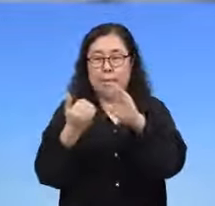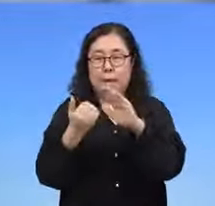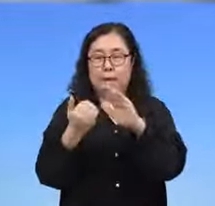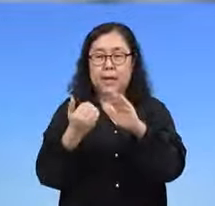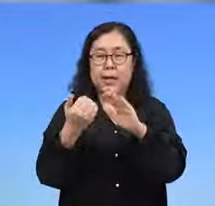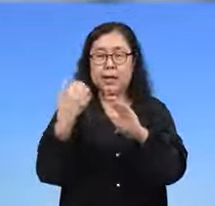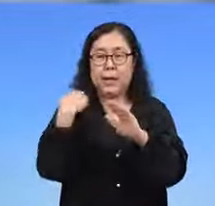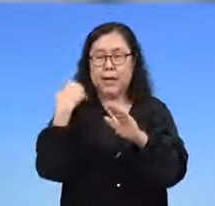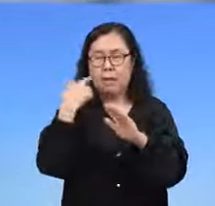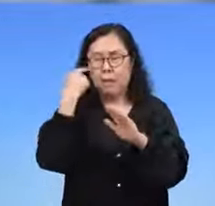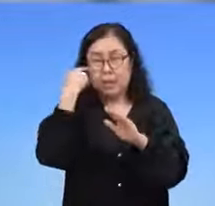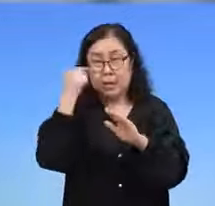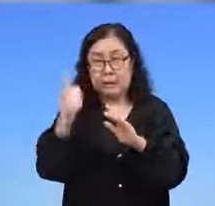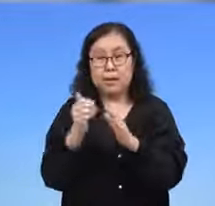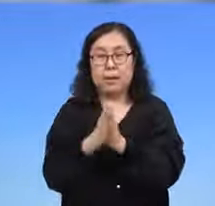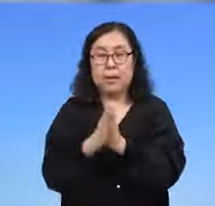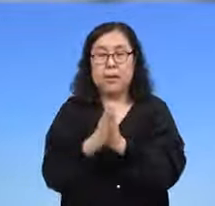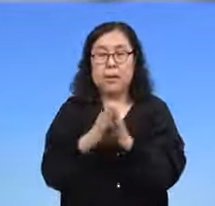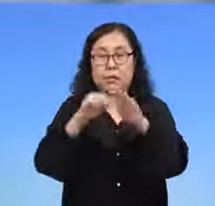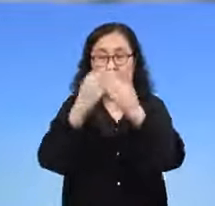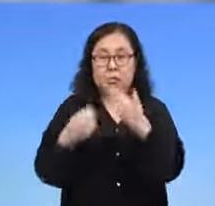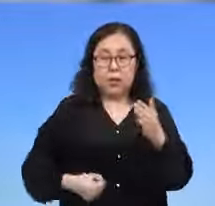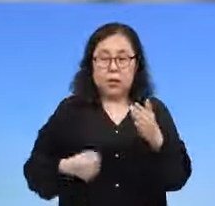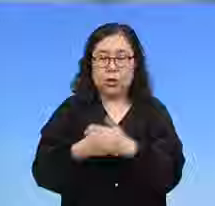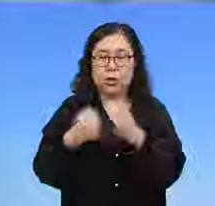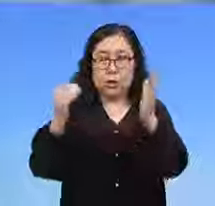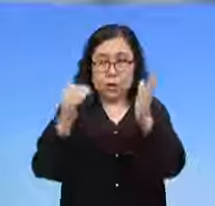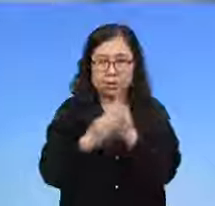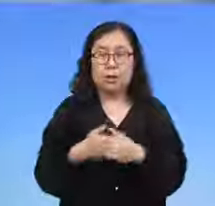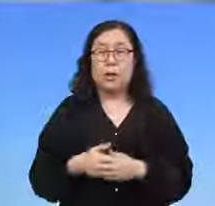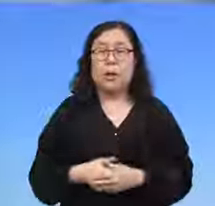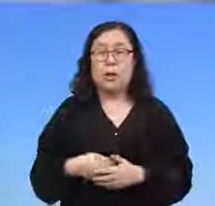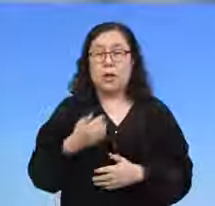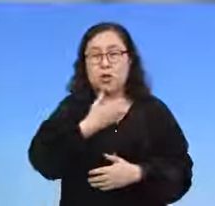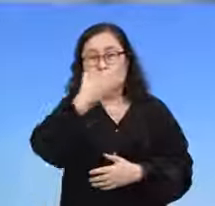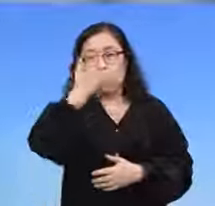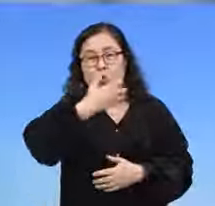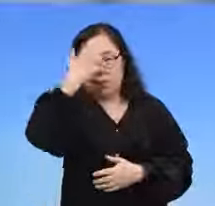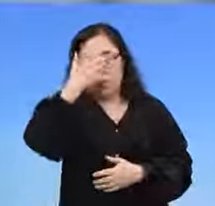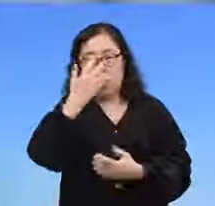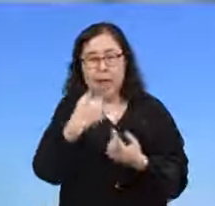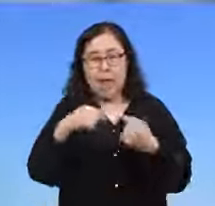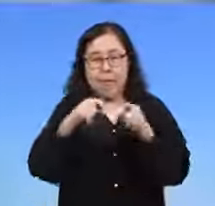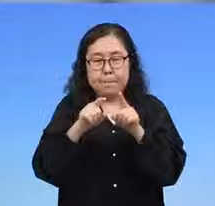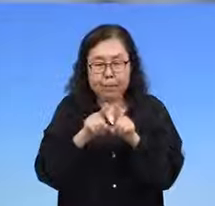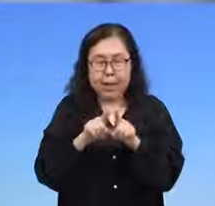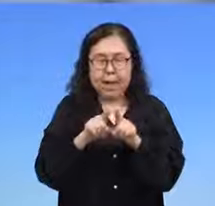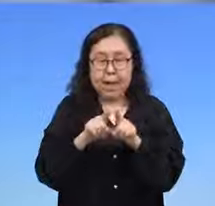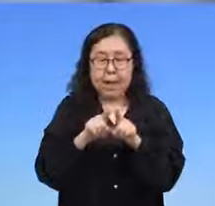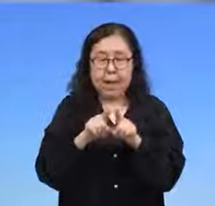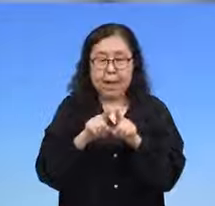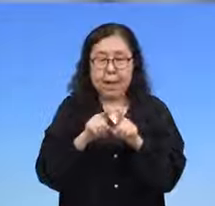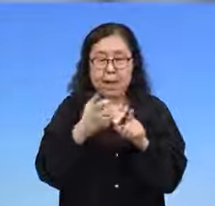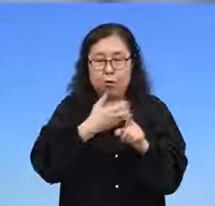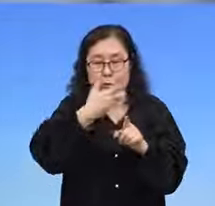됐거든요. 왜 아직 안 밝히는지 아십니까? 이제 우리 성도님들 내면에 이제 이 꿈을 같이 꾸게 될 때쯤 이것을 나누기 원하는